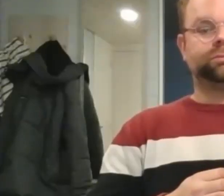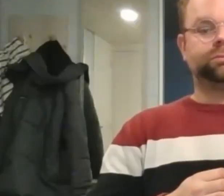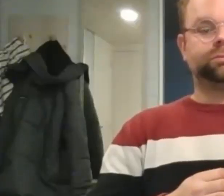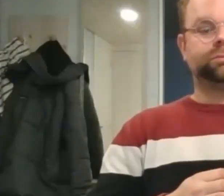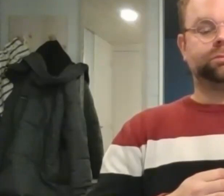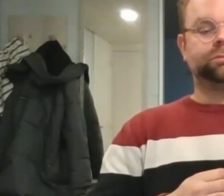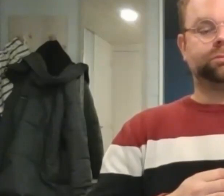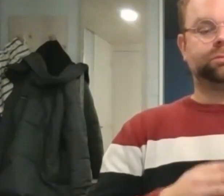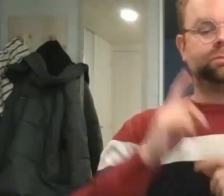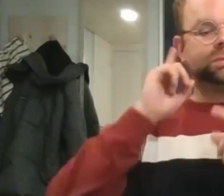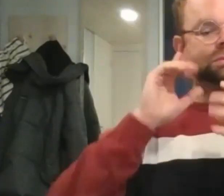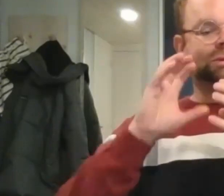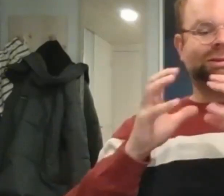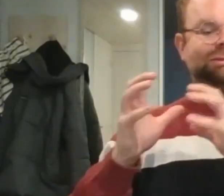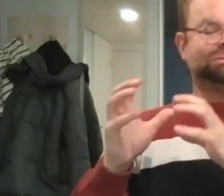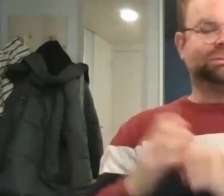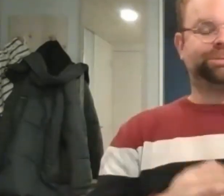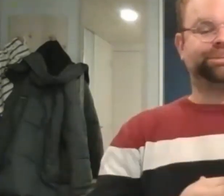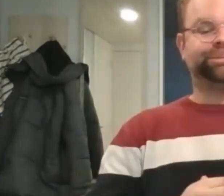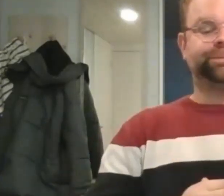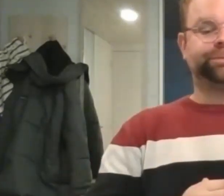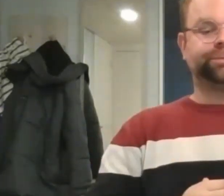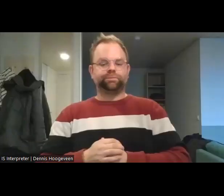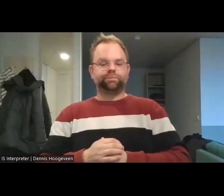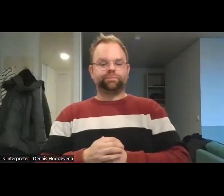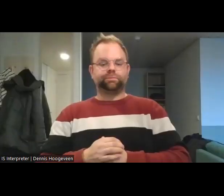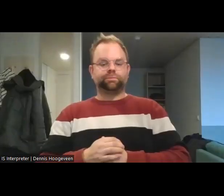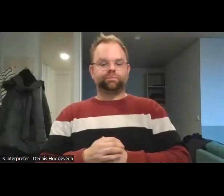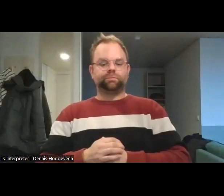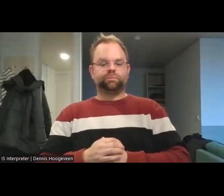Je m'excuse, le son est inaudible.